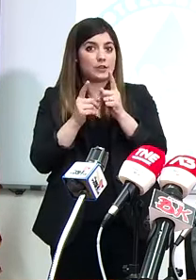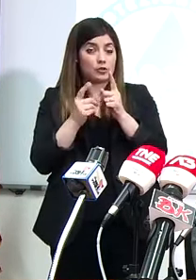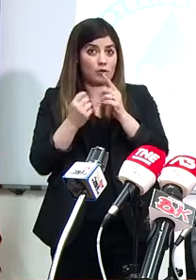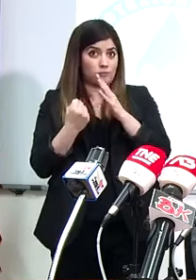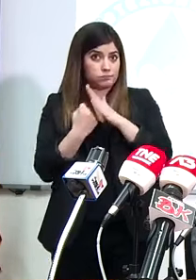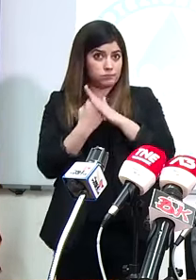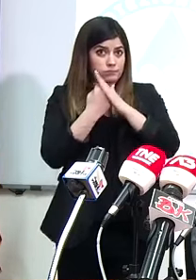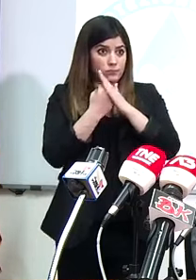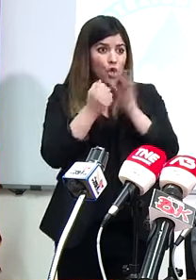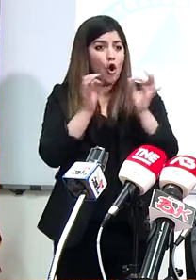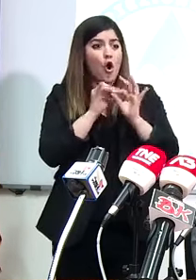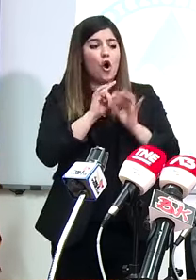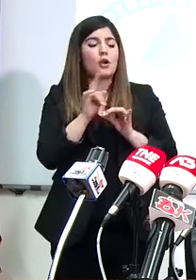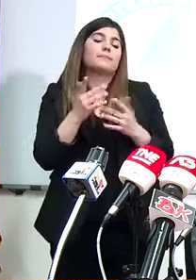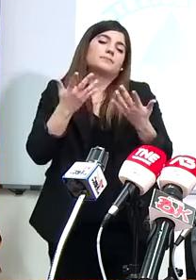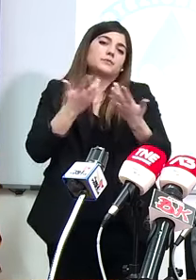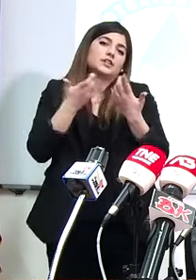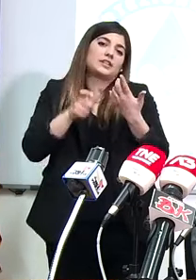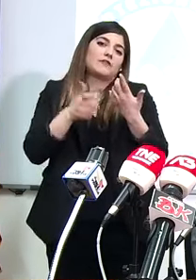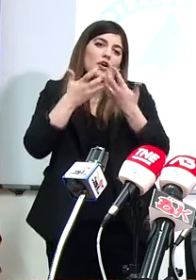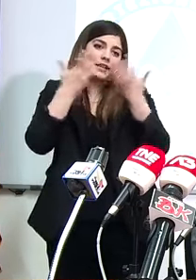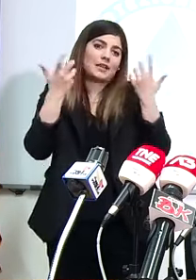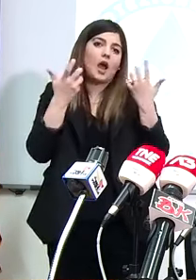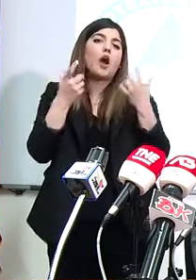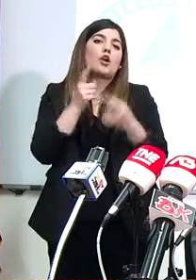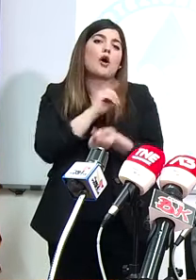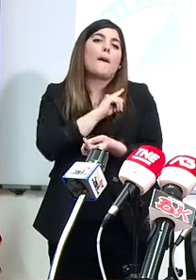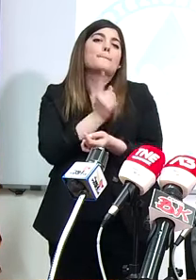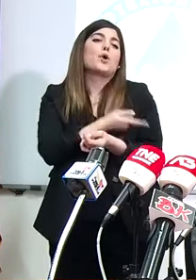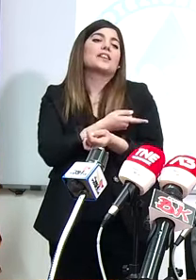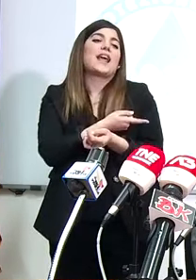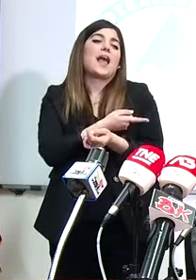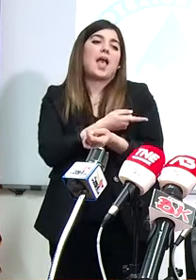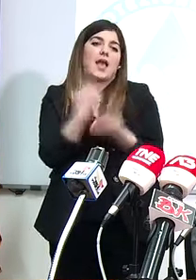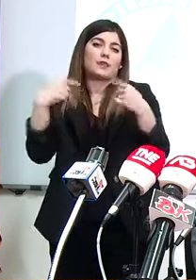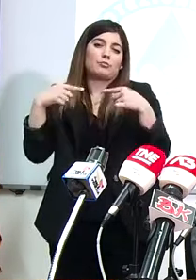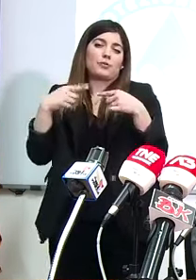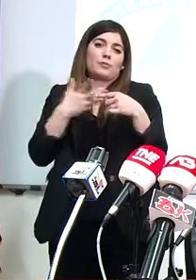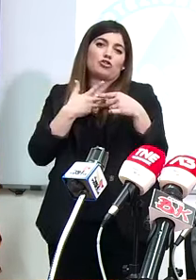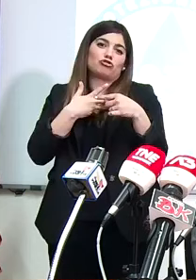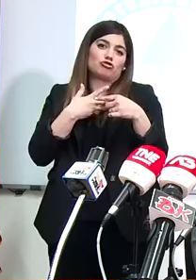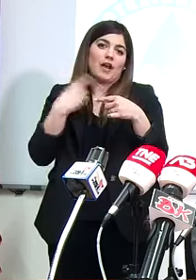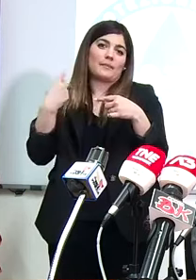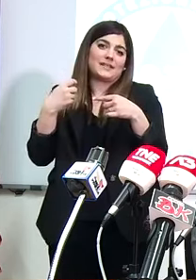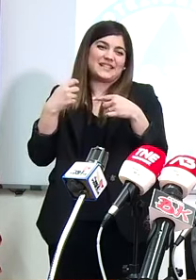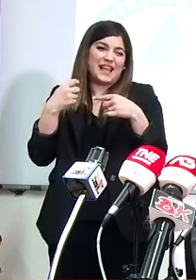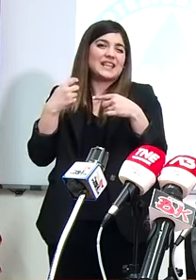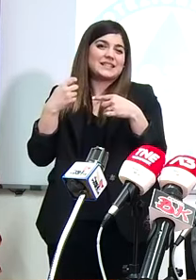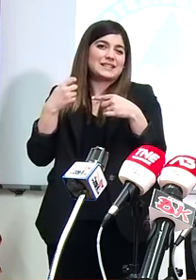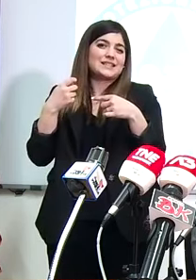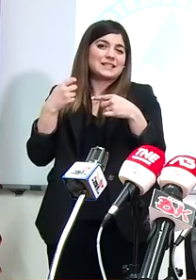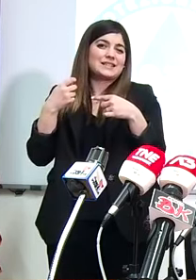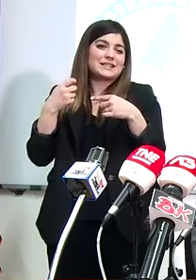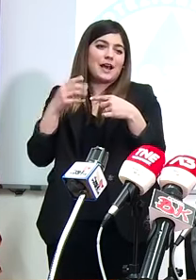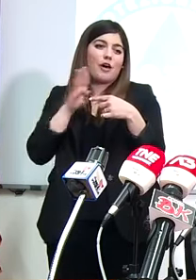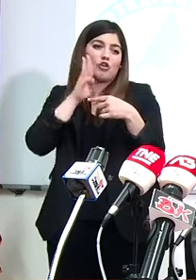presentano del consiglio è però non lo so magari un'attenzione particolare alla sanità piuttosto che